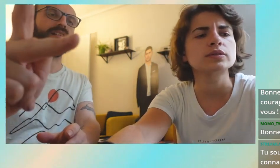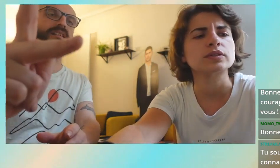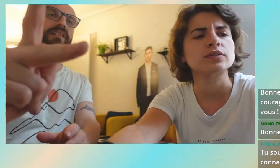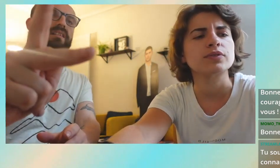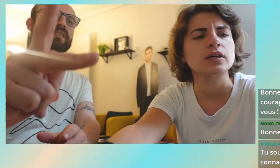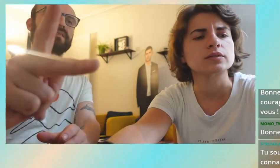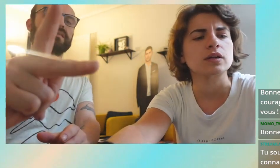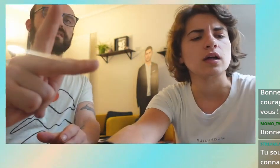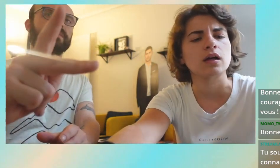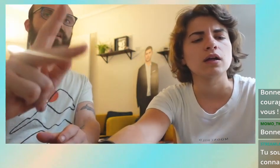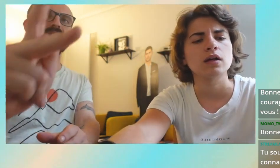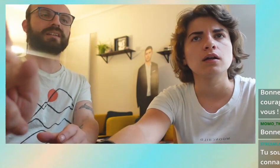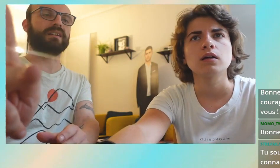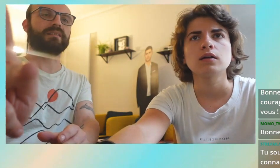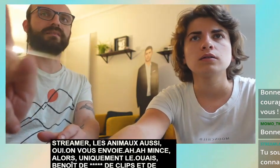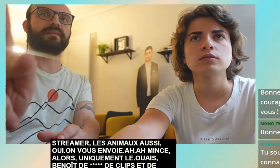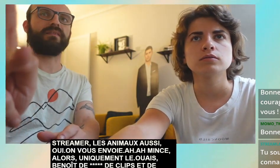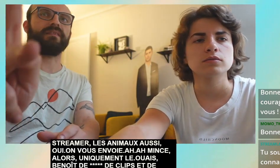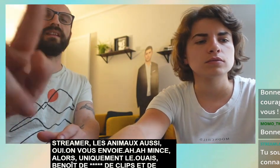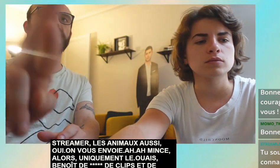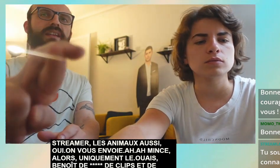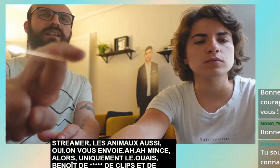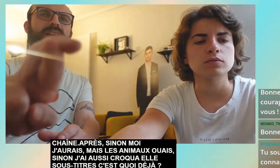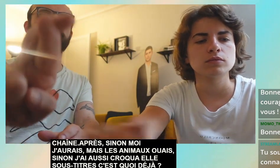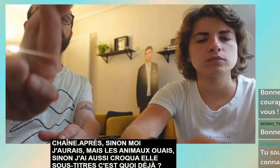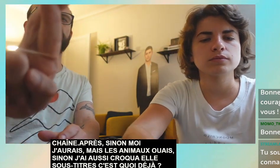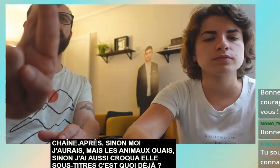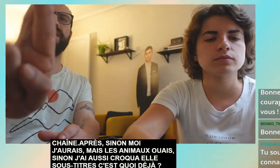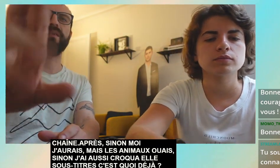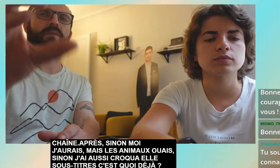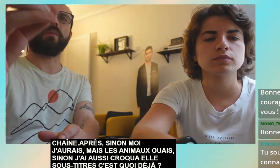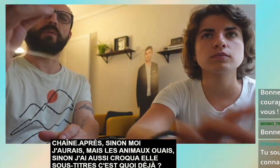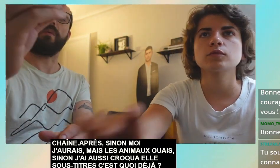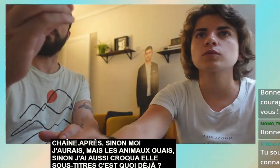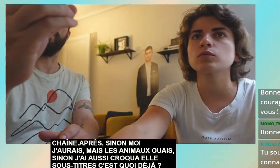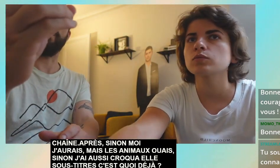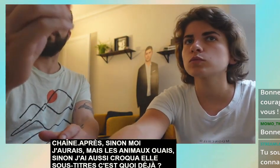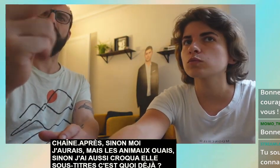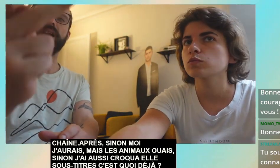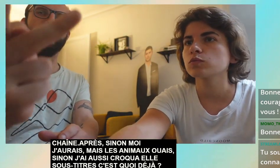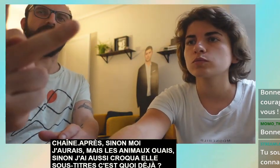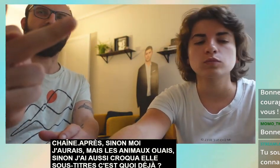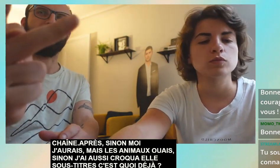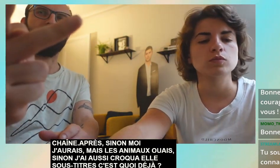t'as fait ça là? Je sais pas. K. R.